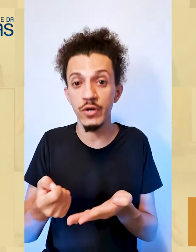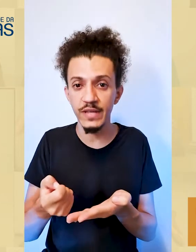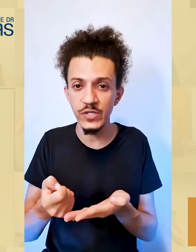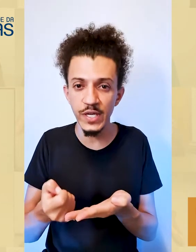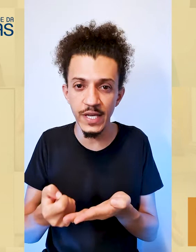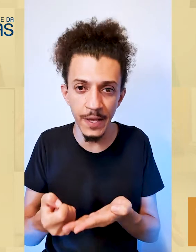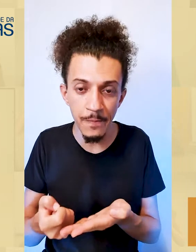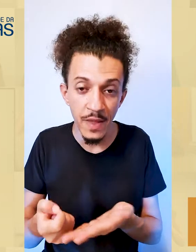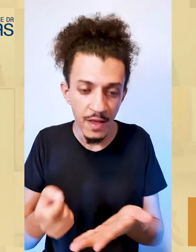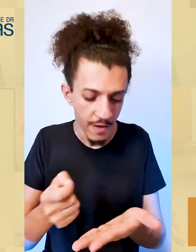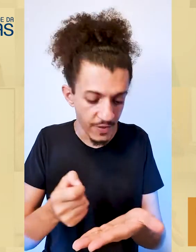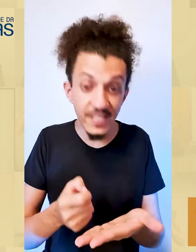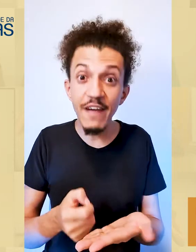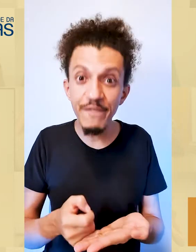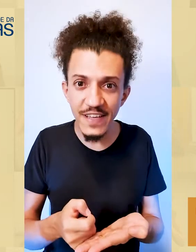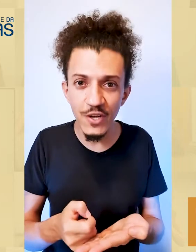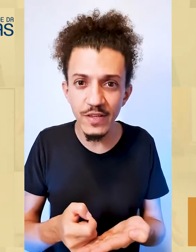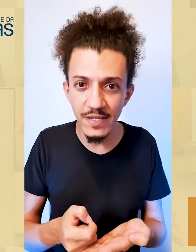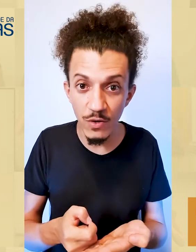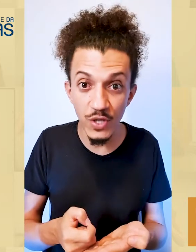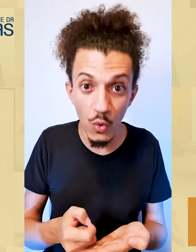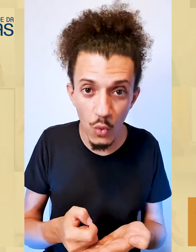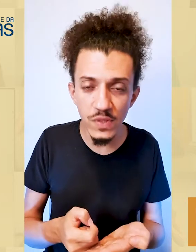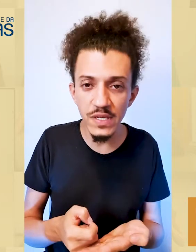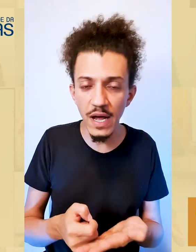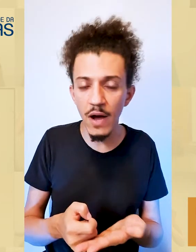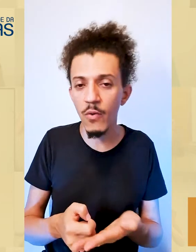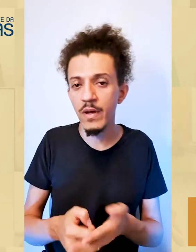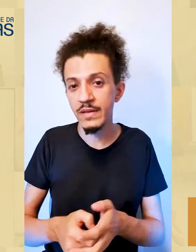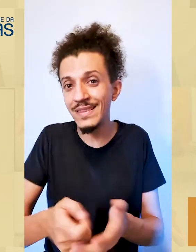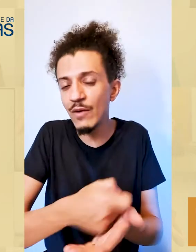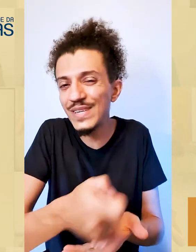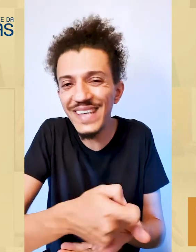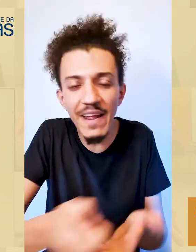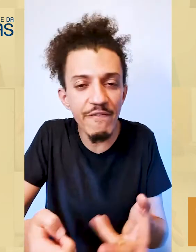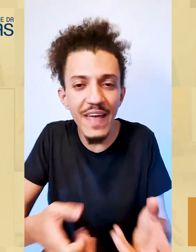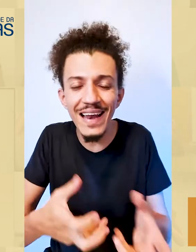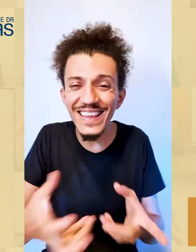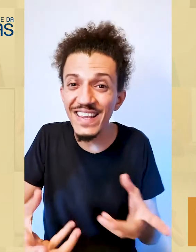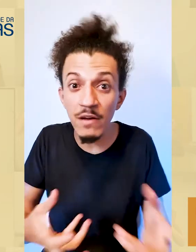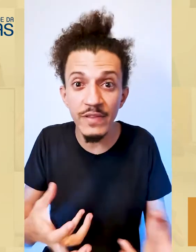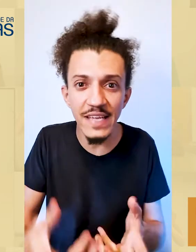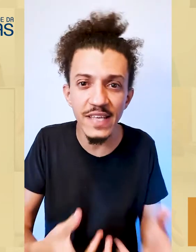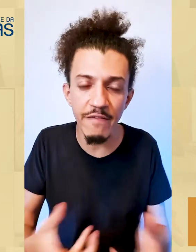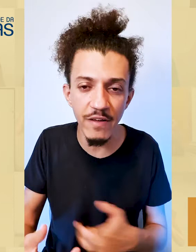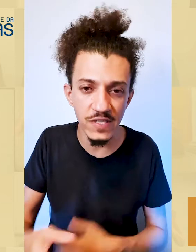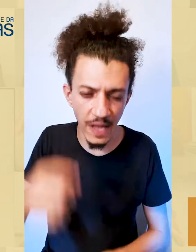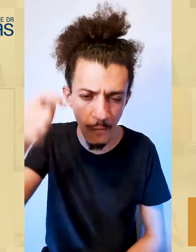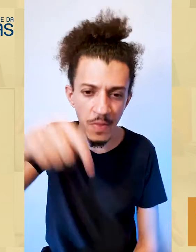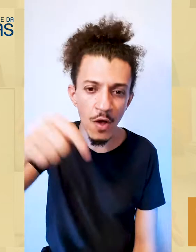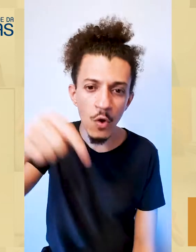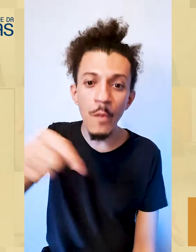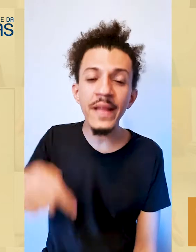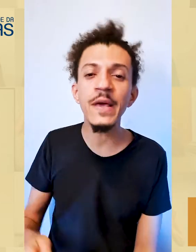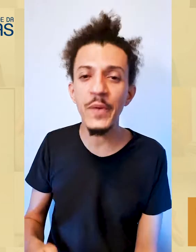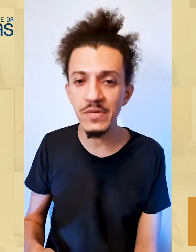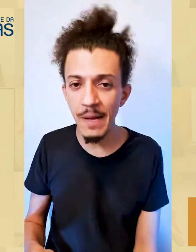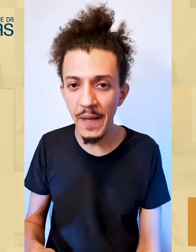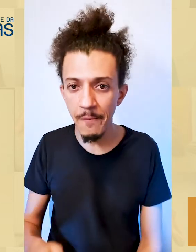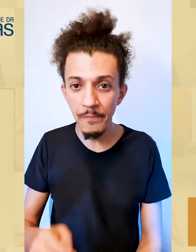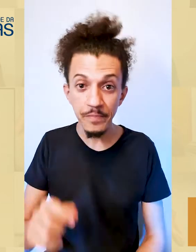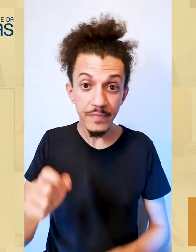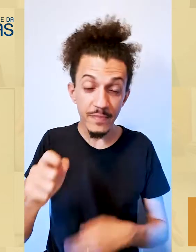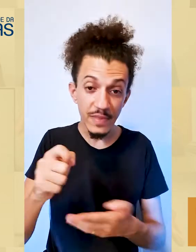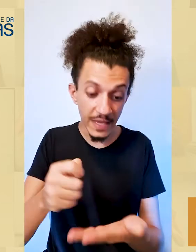suas anotações aqui. Você já fez anotação de algum sinal, tentando escrever ali, tentando descrever o sinal? Comenta aqui para eu